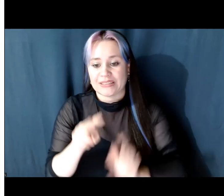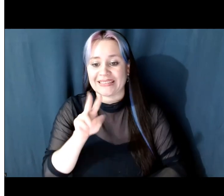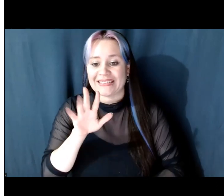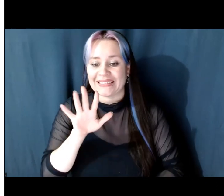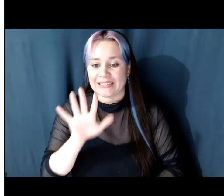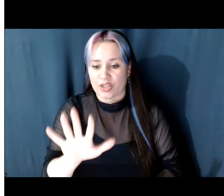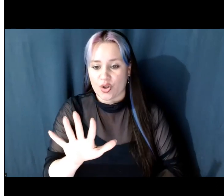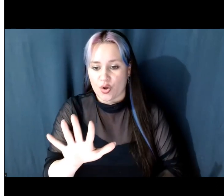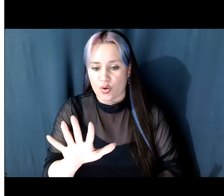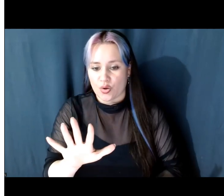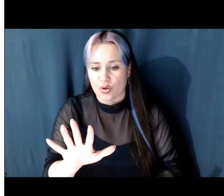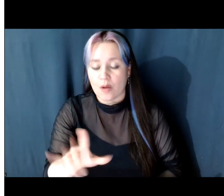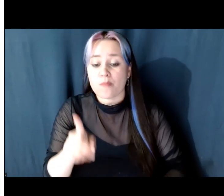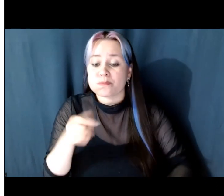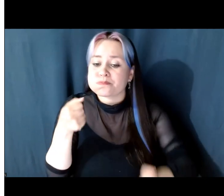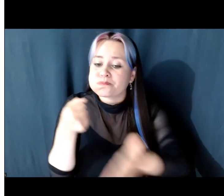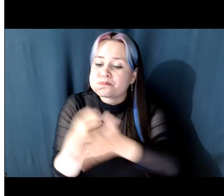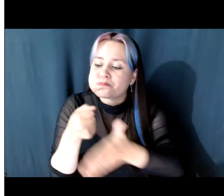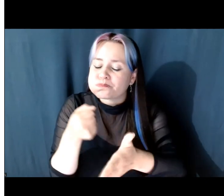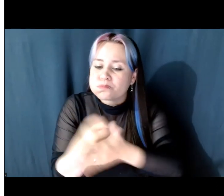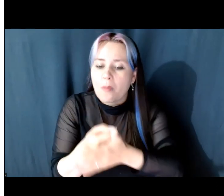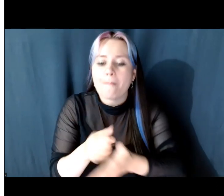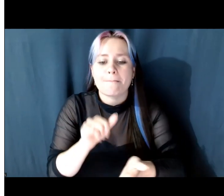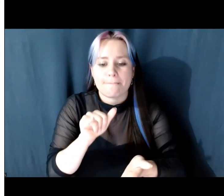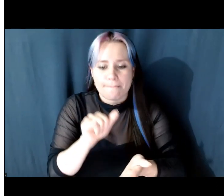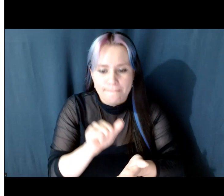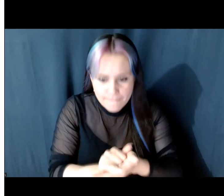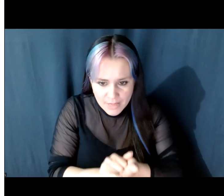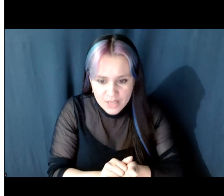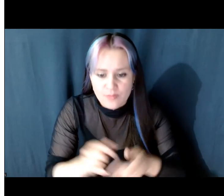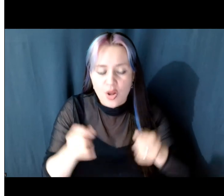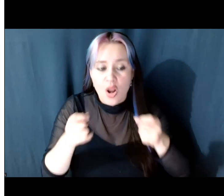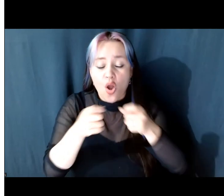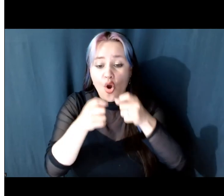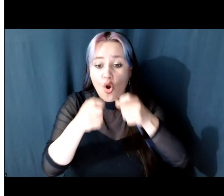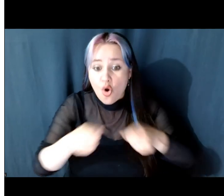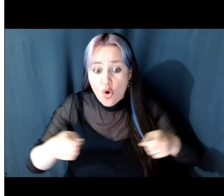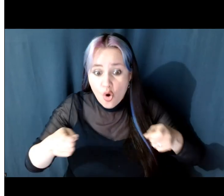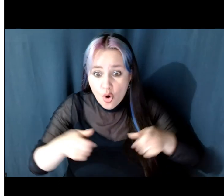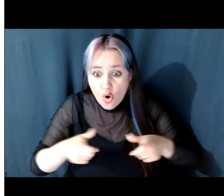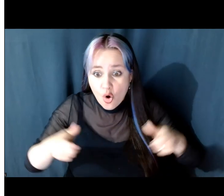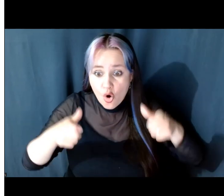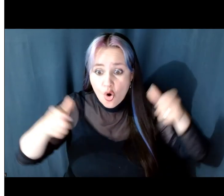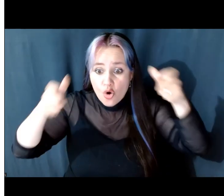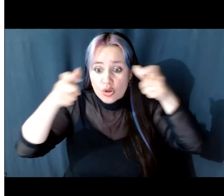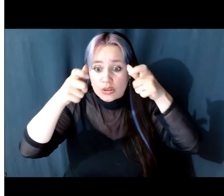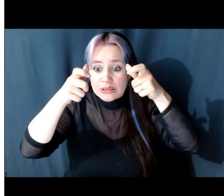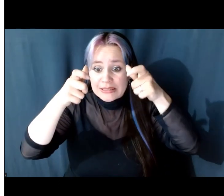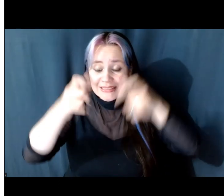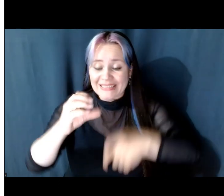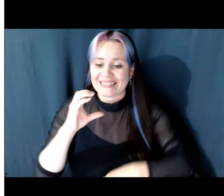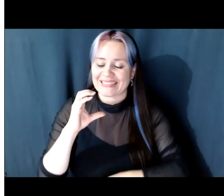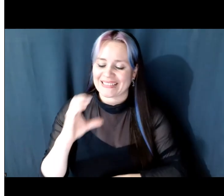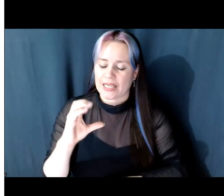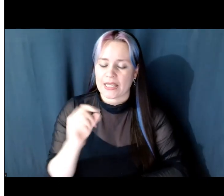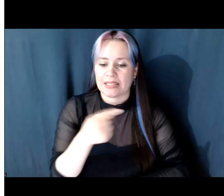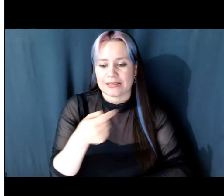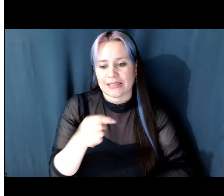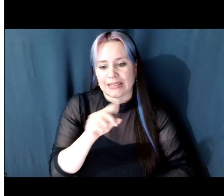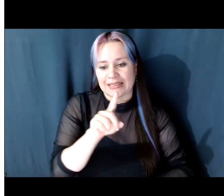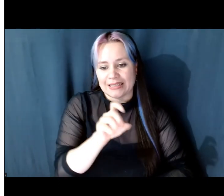discapacidad auditiva colombiana estamos en disposición de un trabajo articulado poniendo al Servicio del Estado nuestra